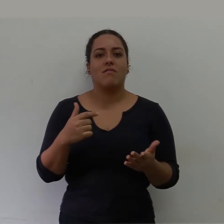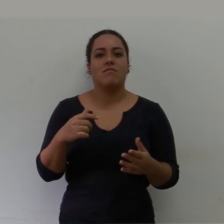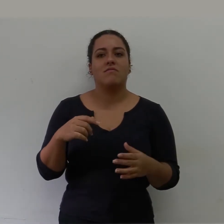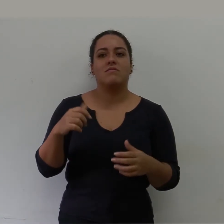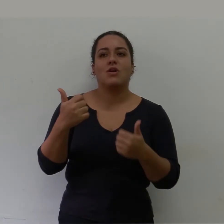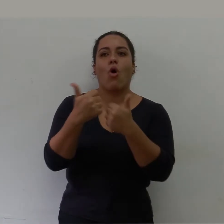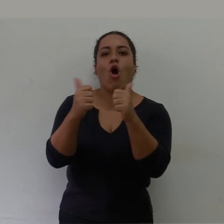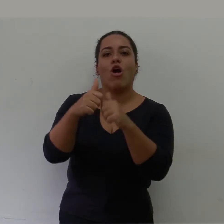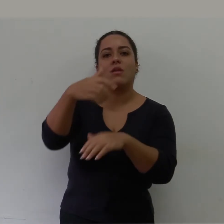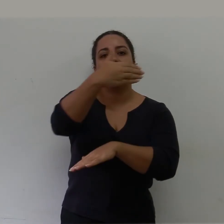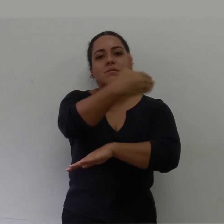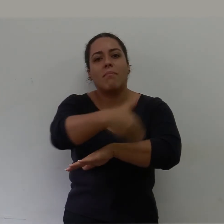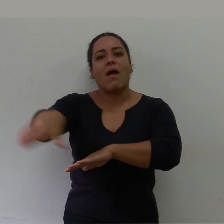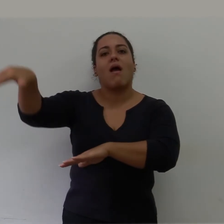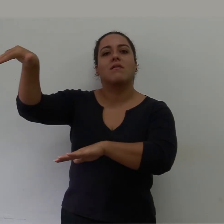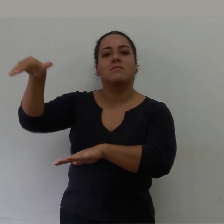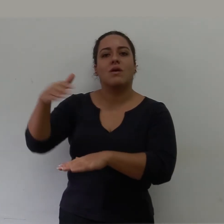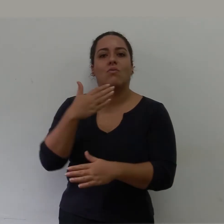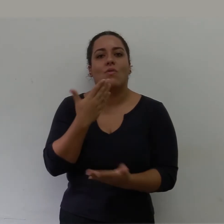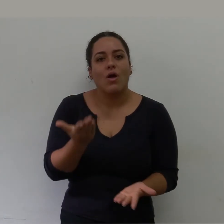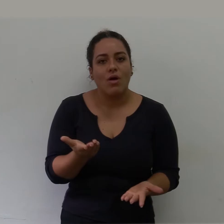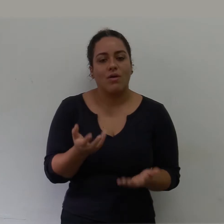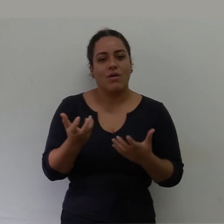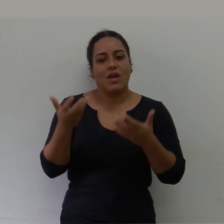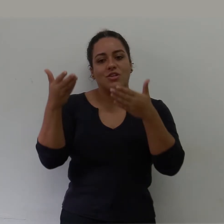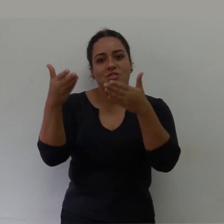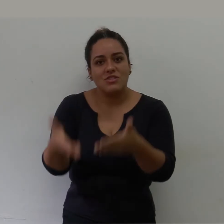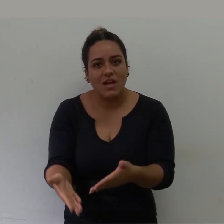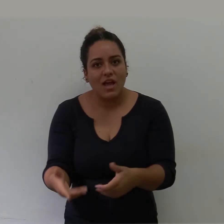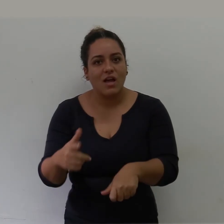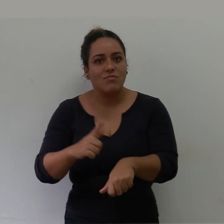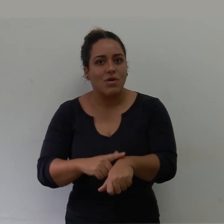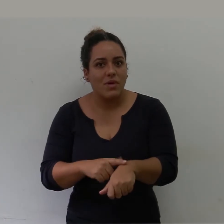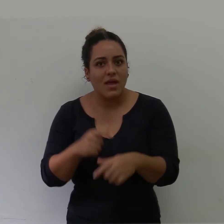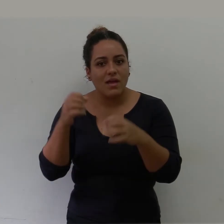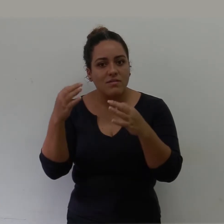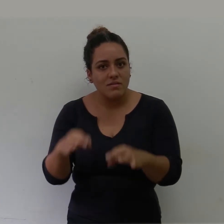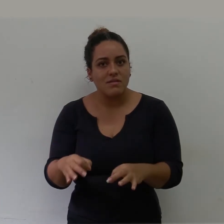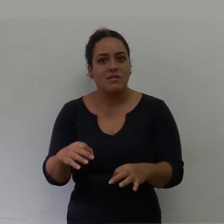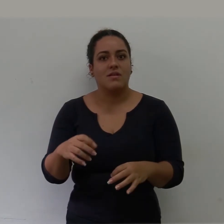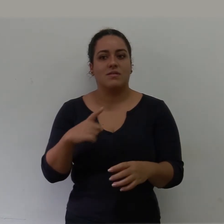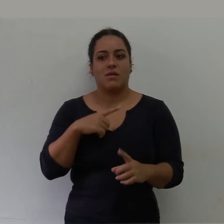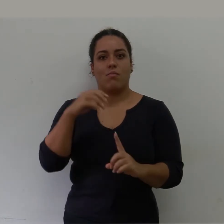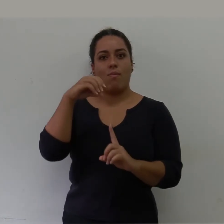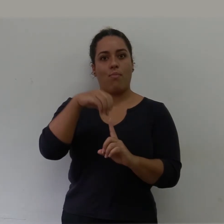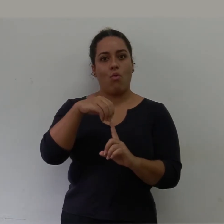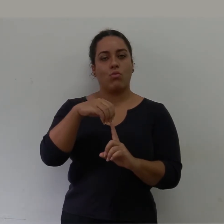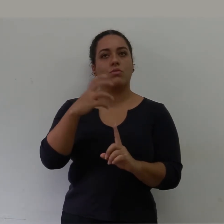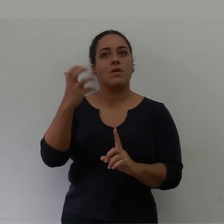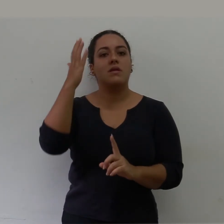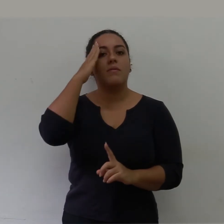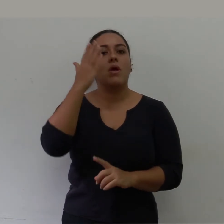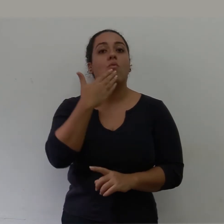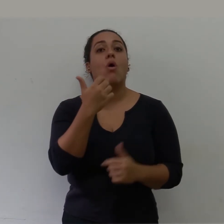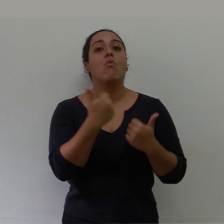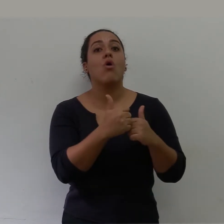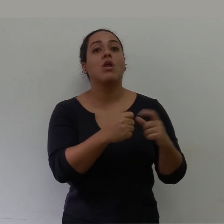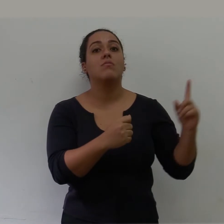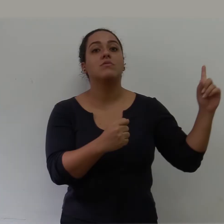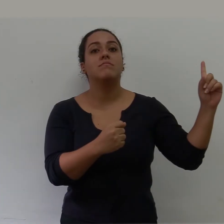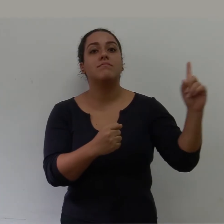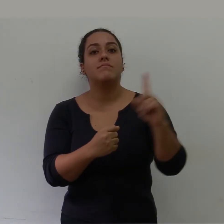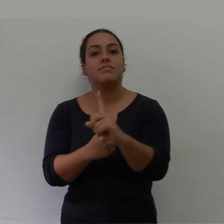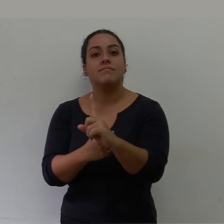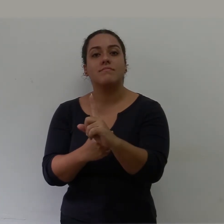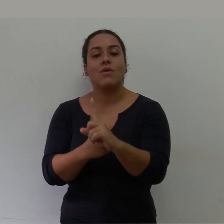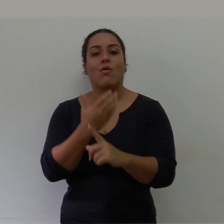linhas que passam em determinado ponto. A gente ainda quer chegar no momento de chegar no ponto de ônibus, para saber que ônibus é aquele que está parando